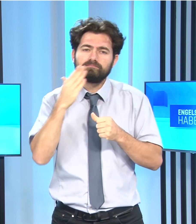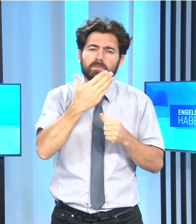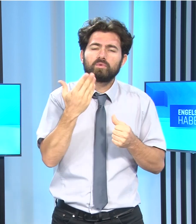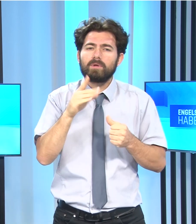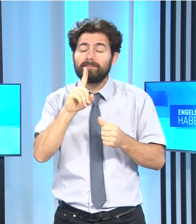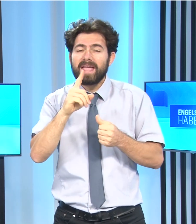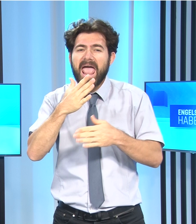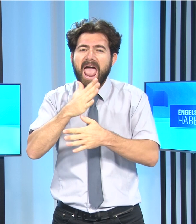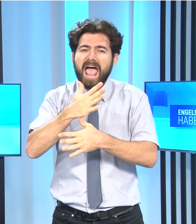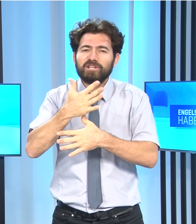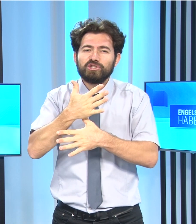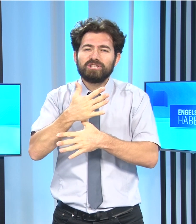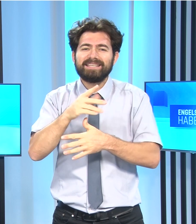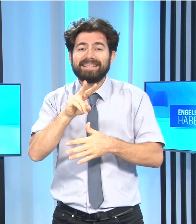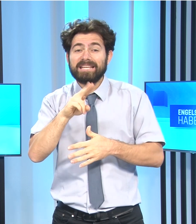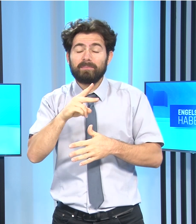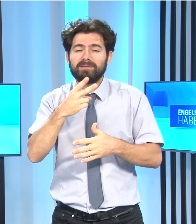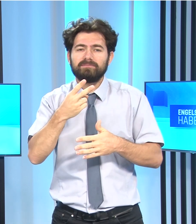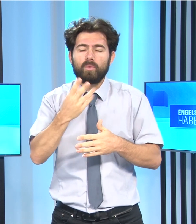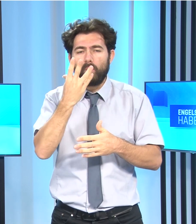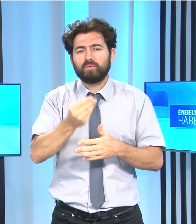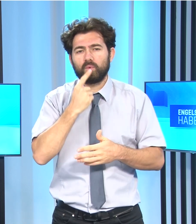bir elçi gibi hareket ettiklerini vurguladı.